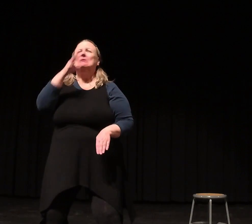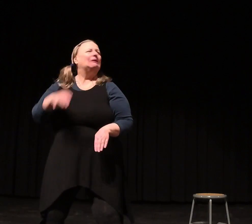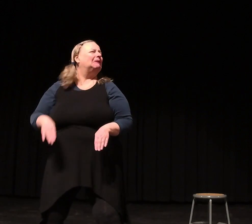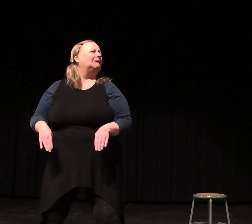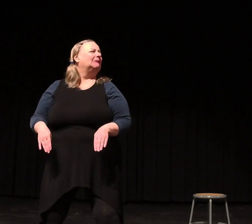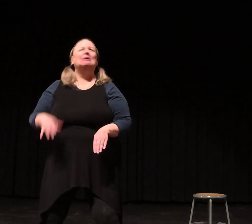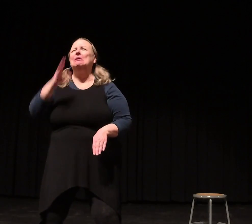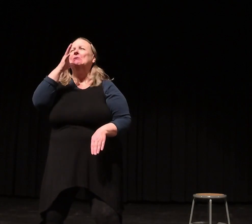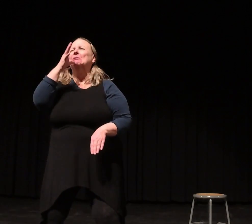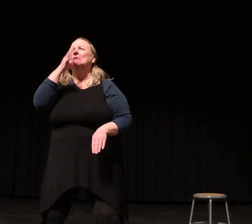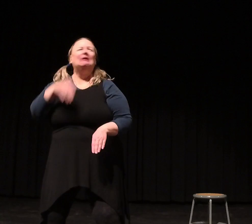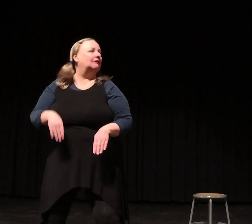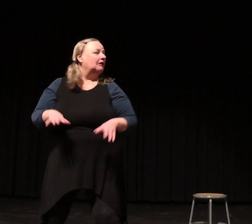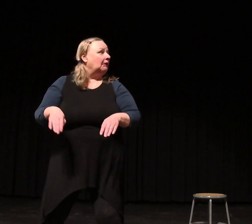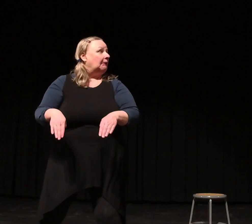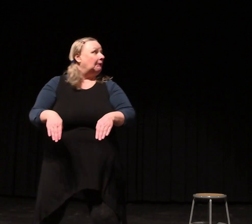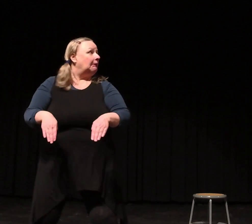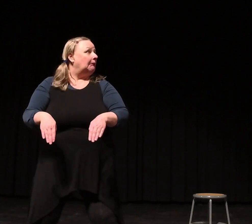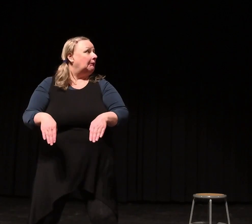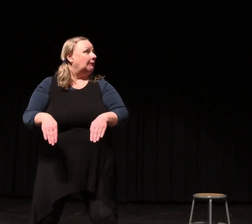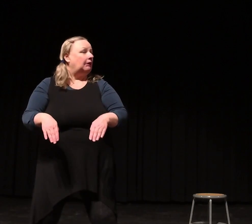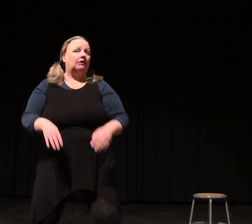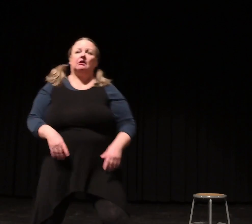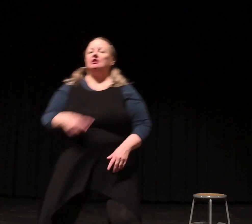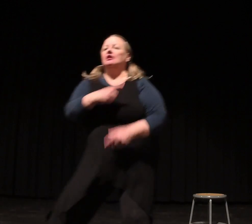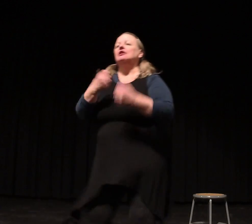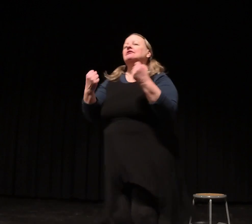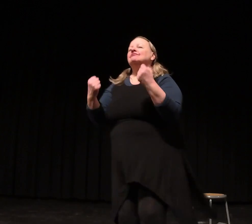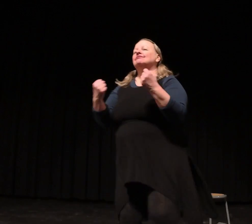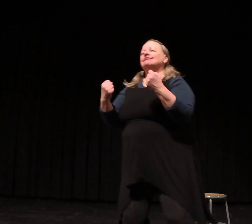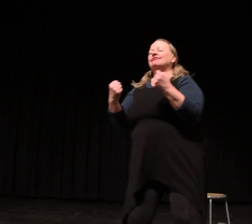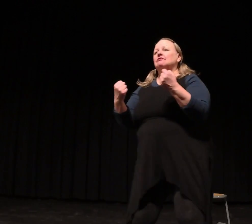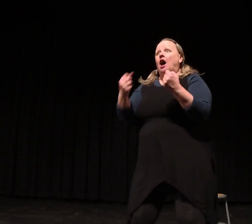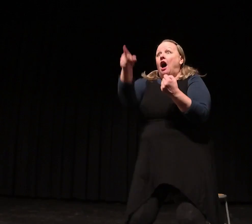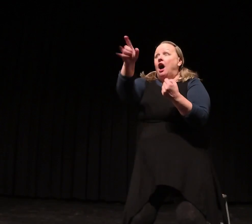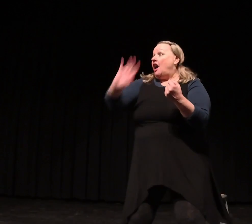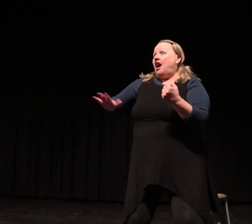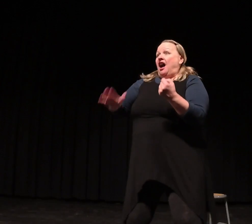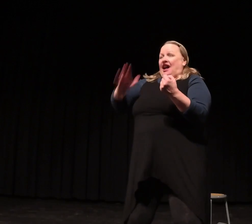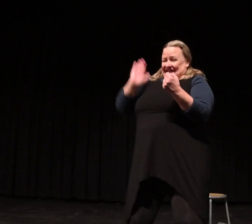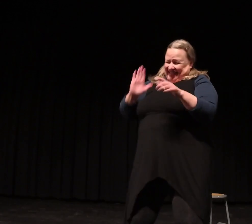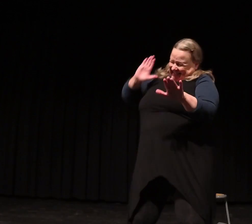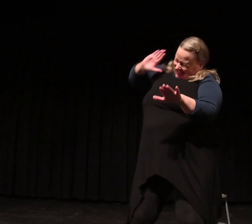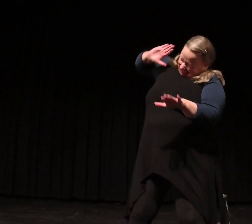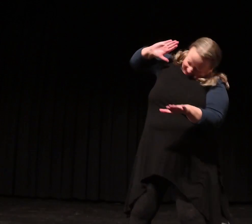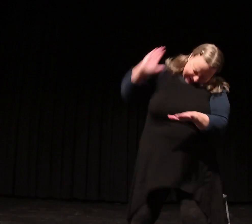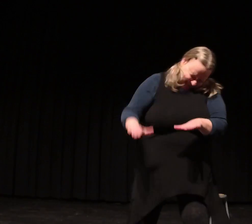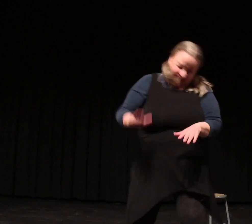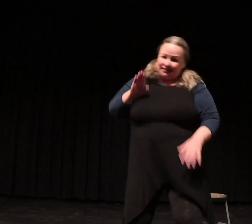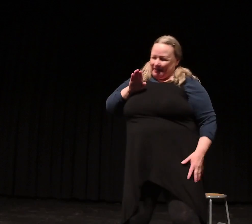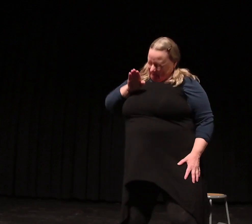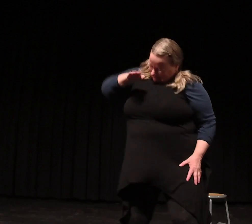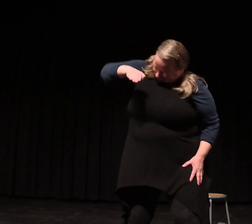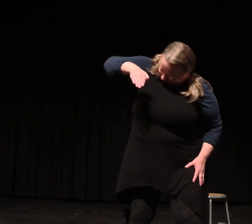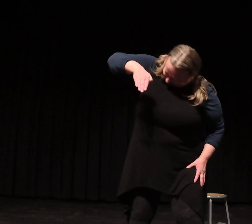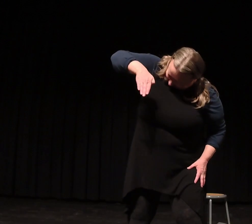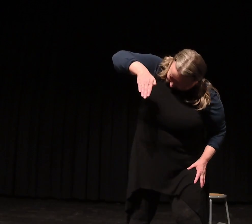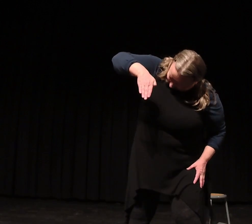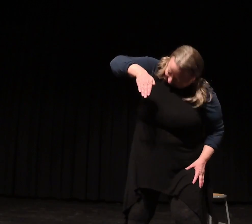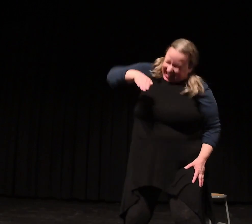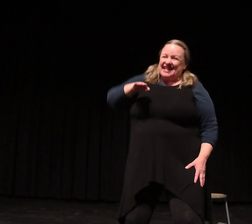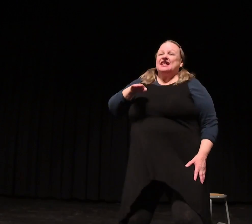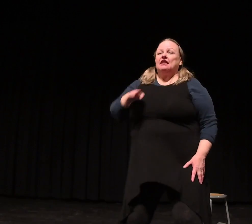bébés sont « Maman! Maman! » Mais là, derrière le volant de la